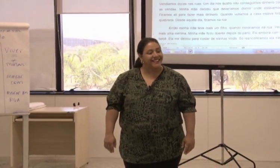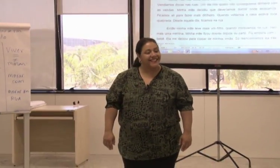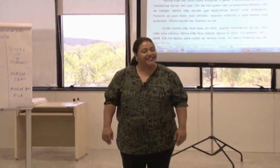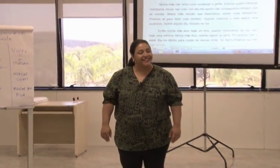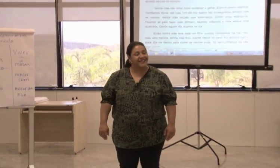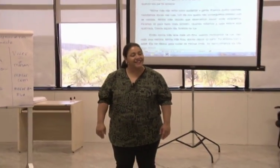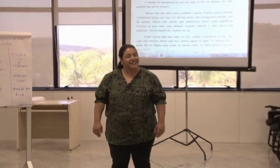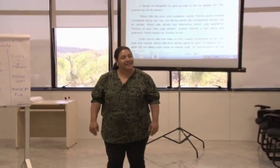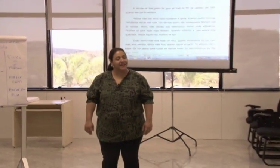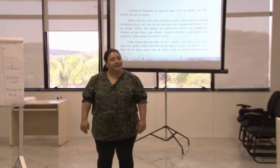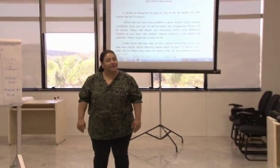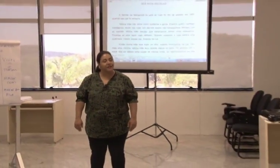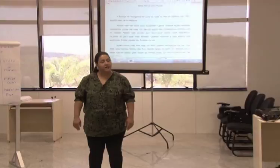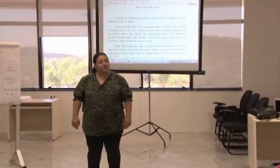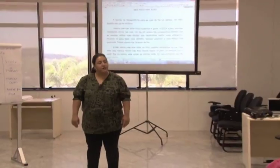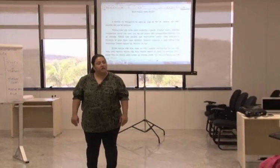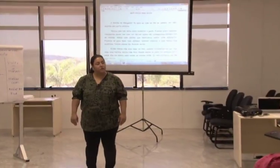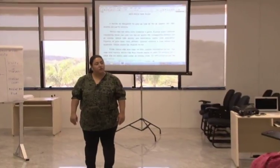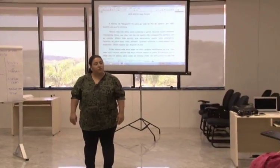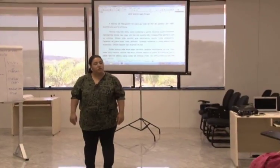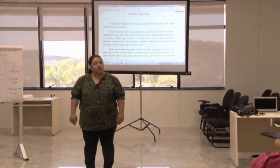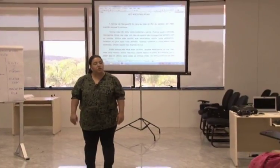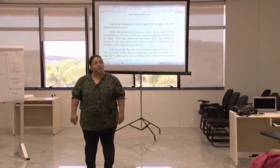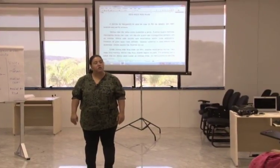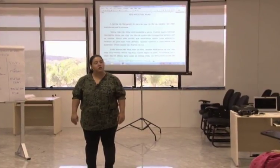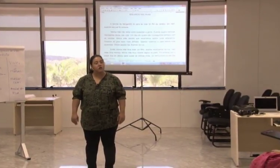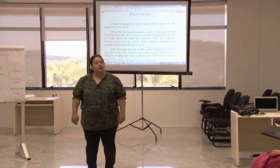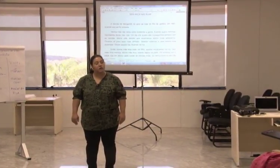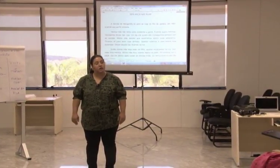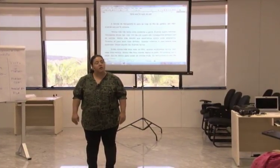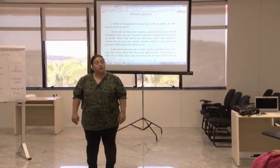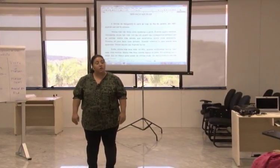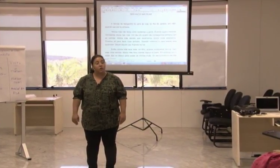Velocidade já está demais. Tem que raciocinar isso.